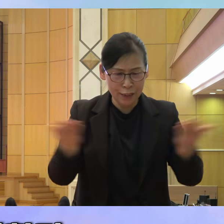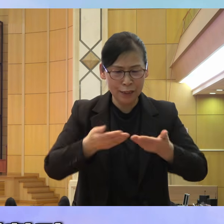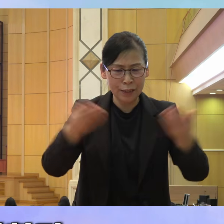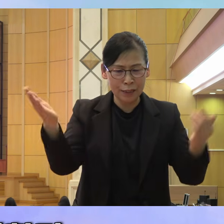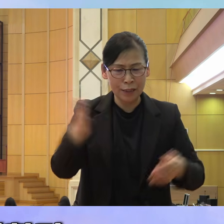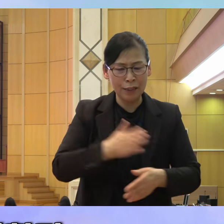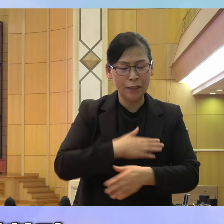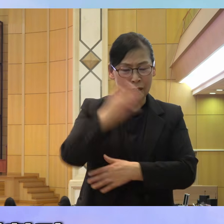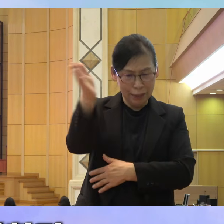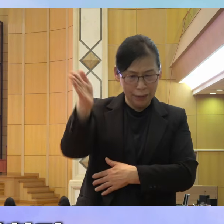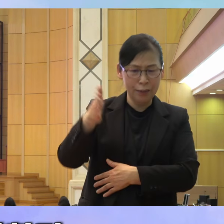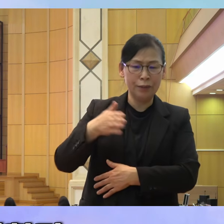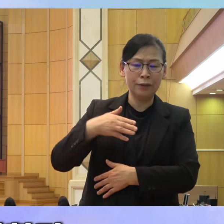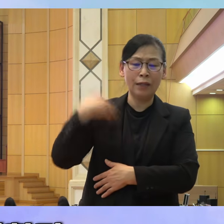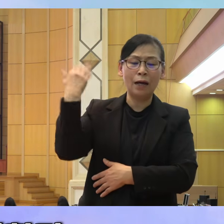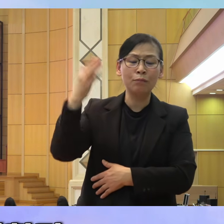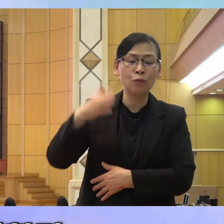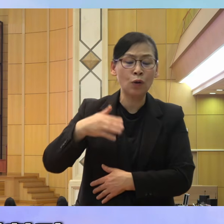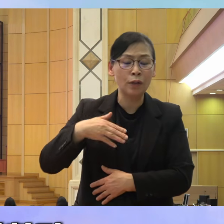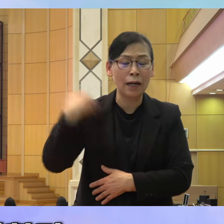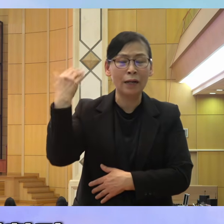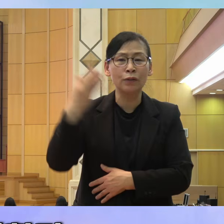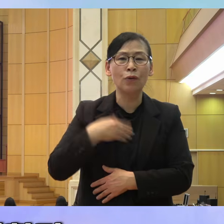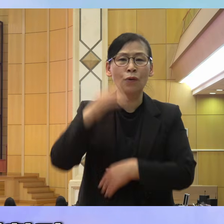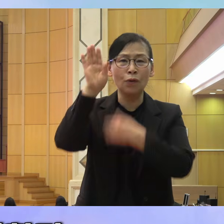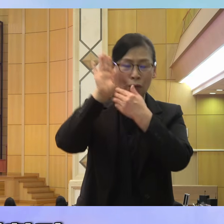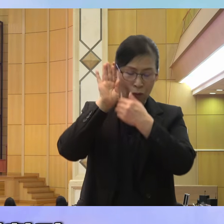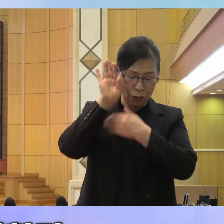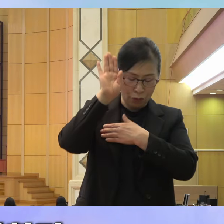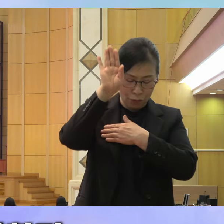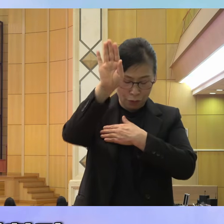내일 일은 난 몰라요.